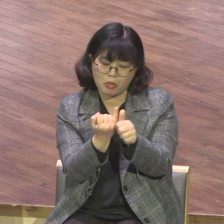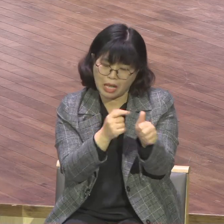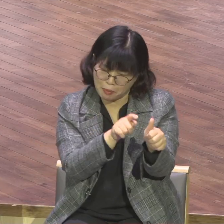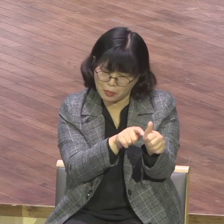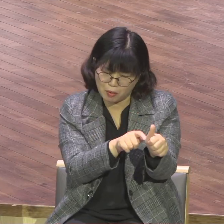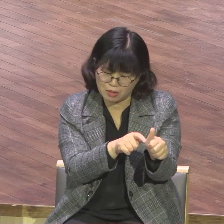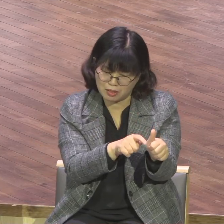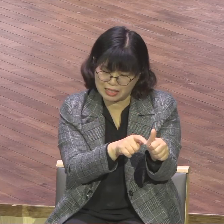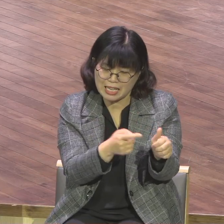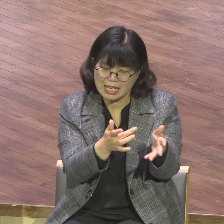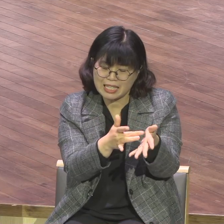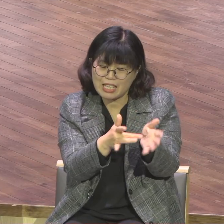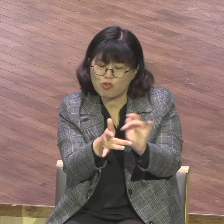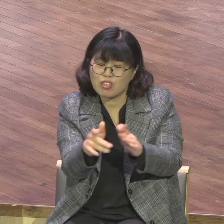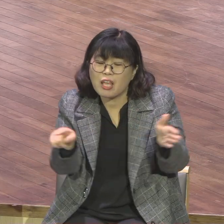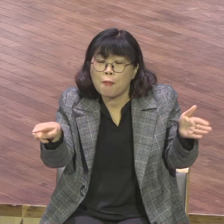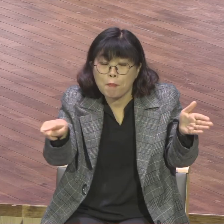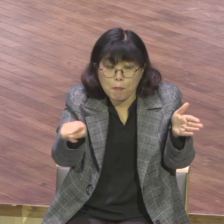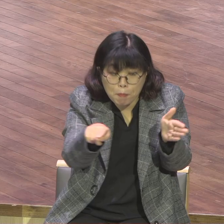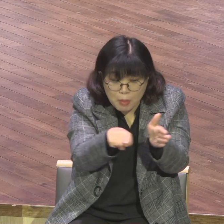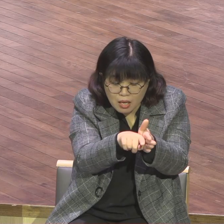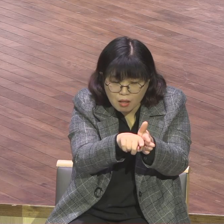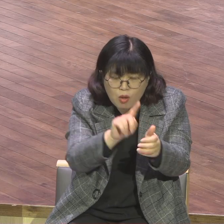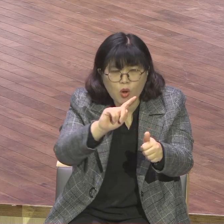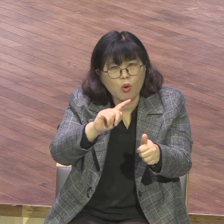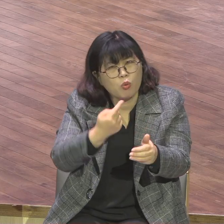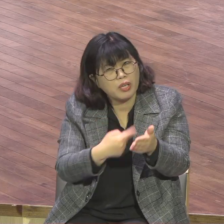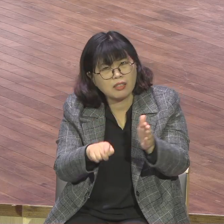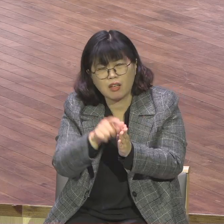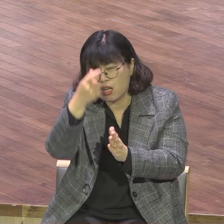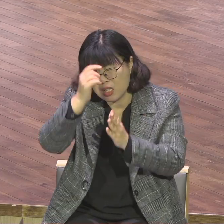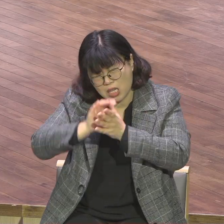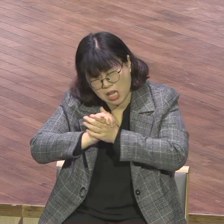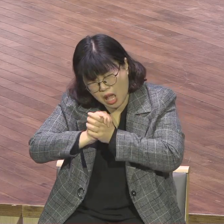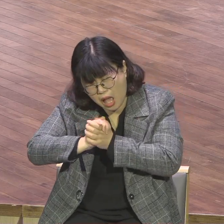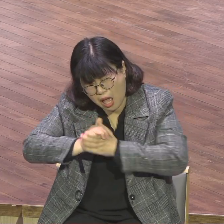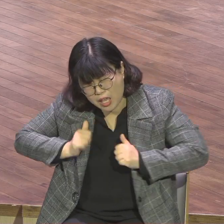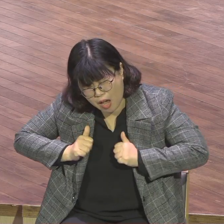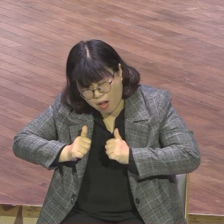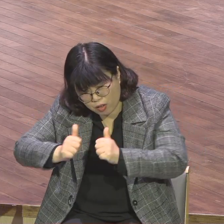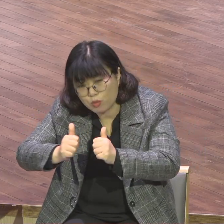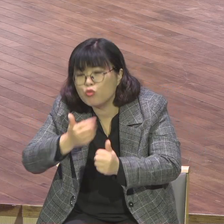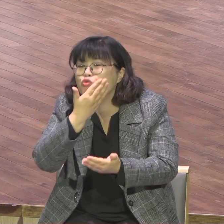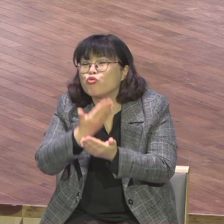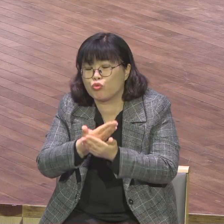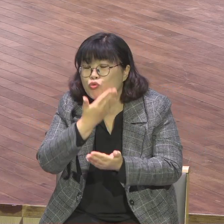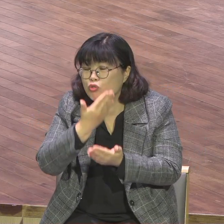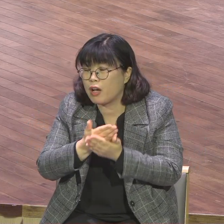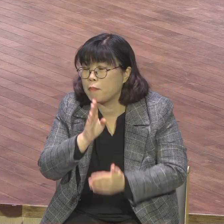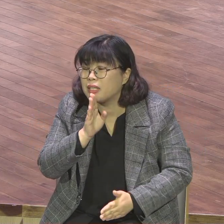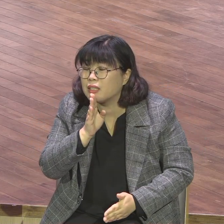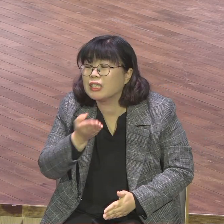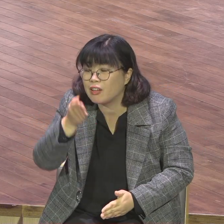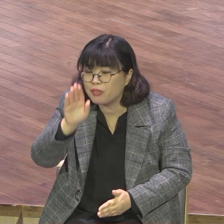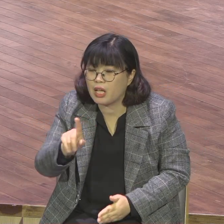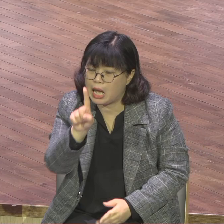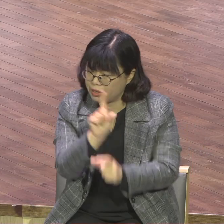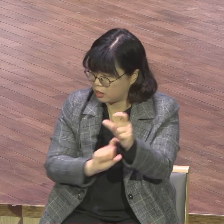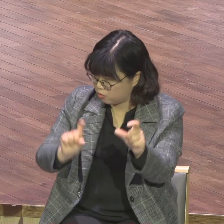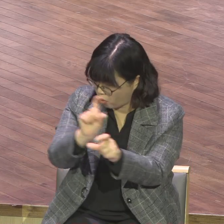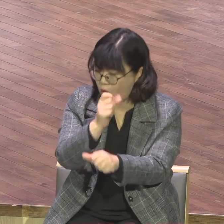먼저 오늘부터 실천해 보시기를 바랍니다. 한번 실천해 보세요.